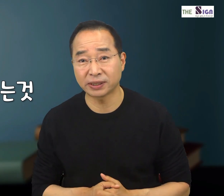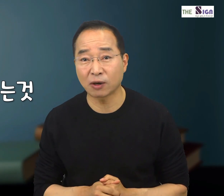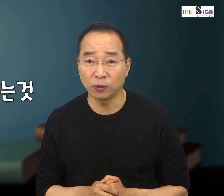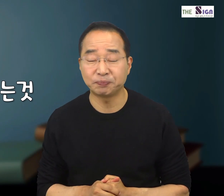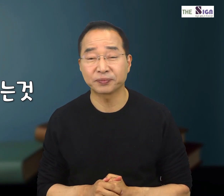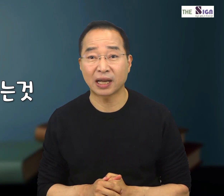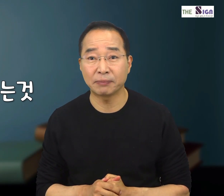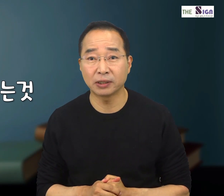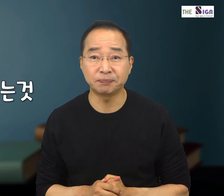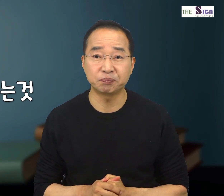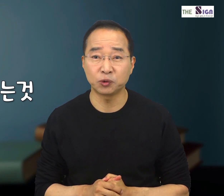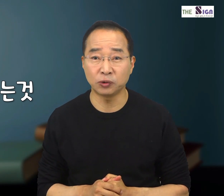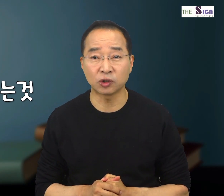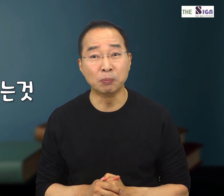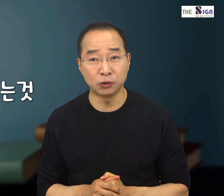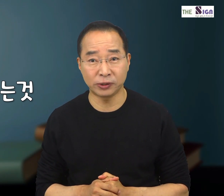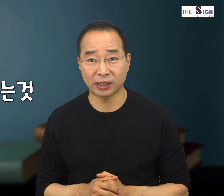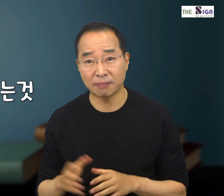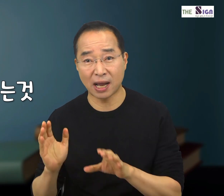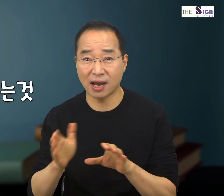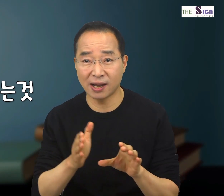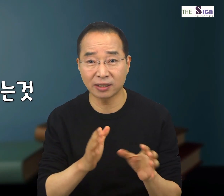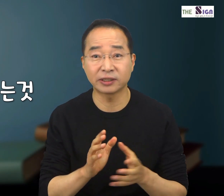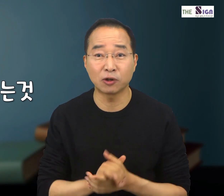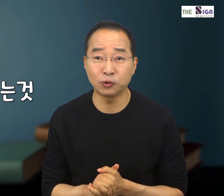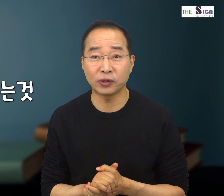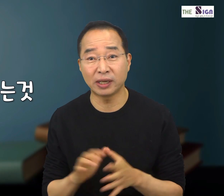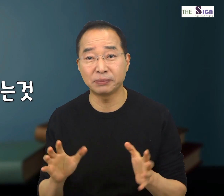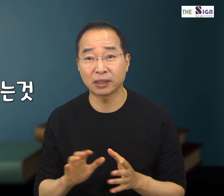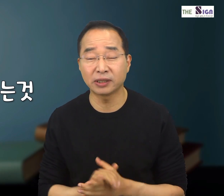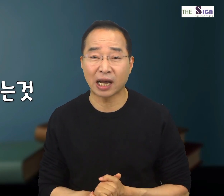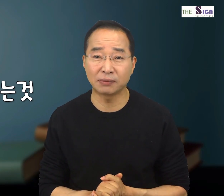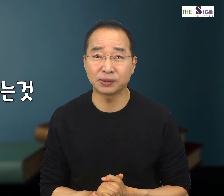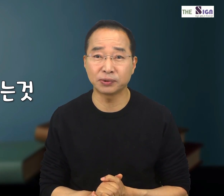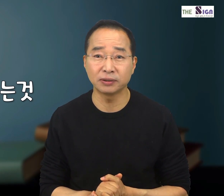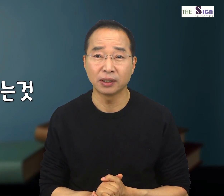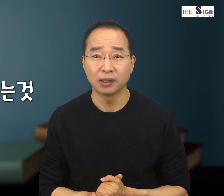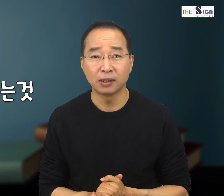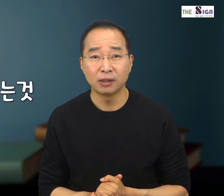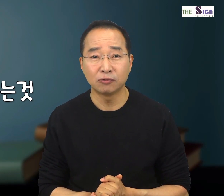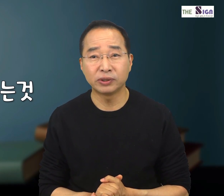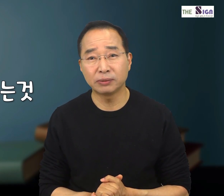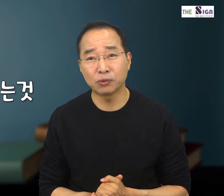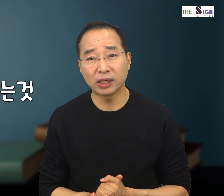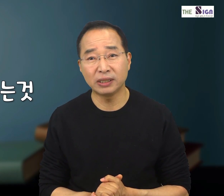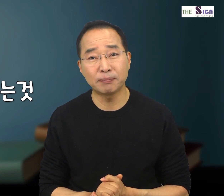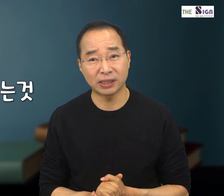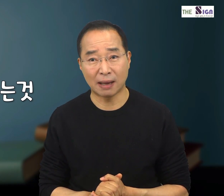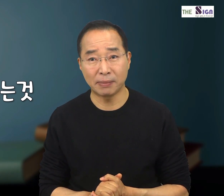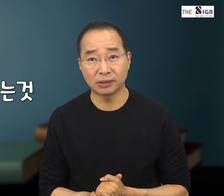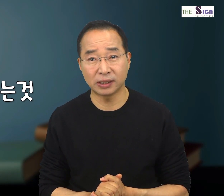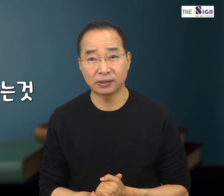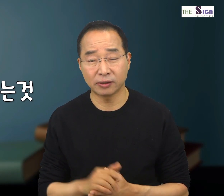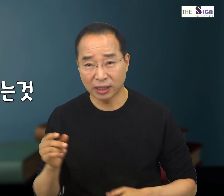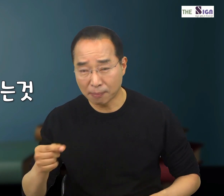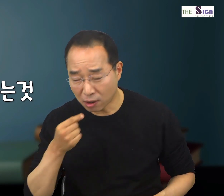곳 가면은 전문 요리사가 막 새로운 요리를 합니다. 근데 가끔씩은 우리 뭔가 입맛에 안 맞을 때 있어요. 딱